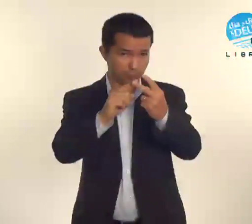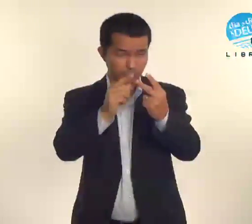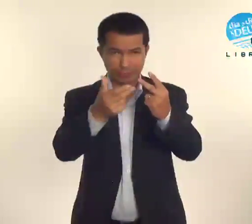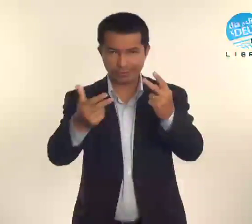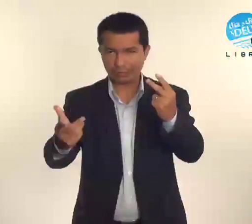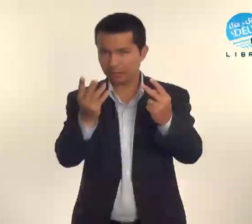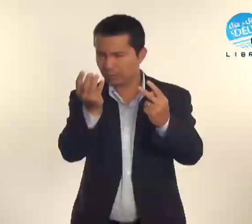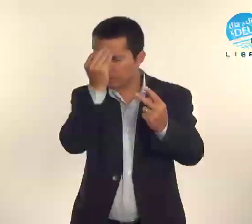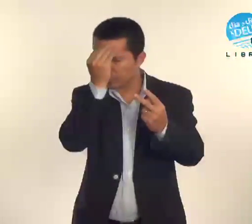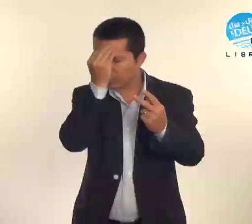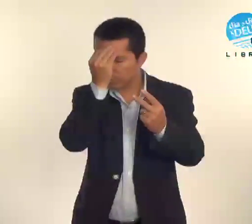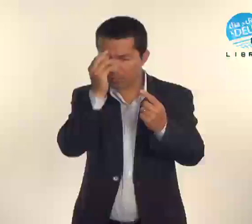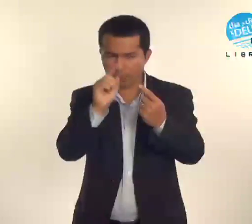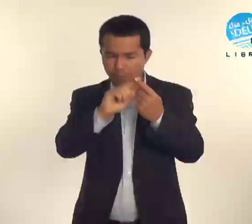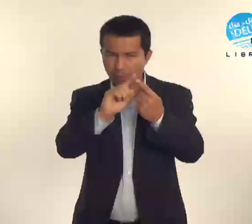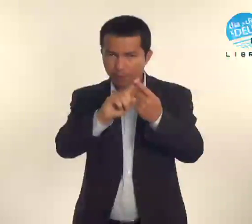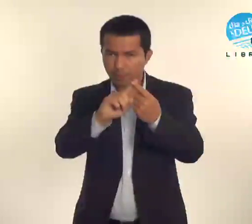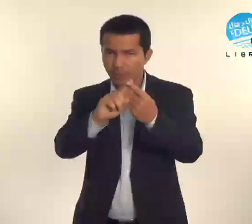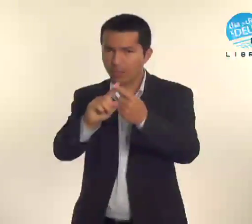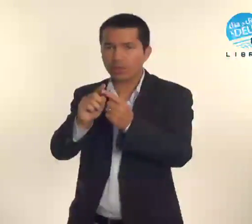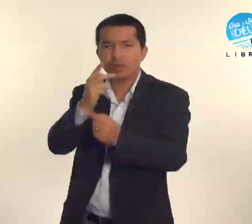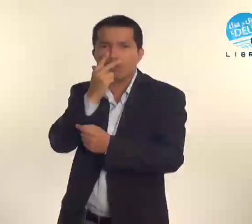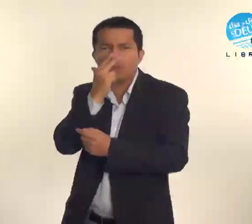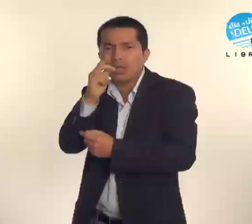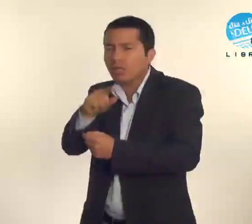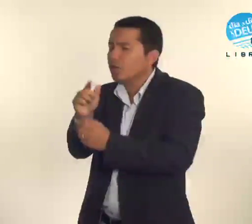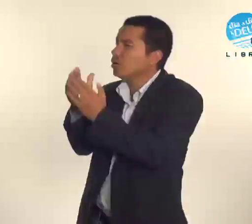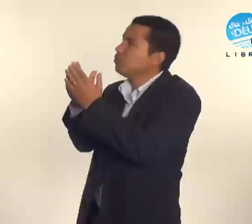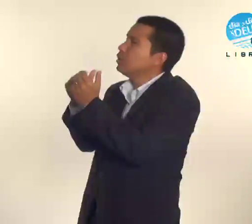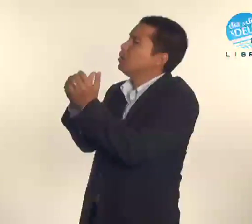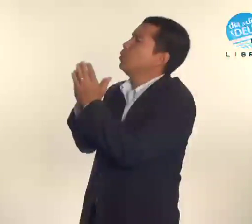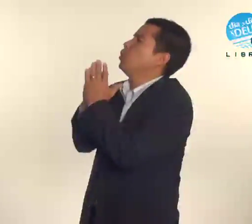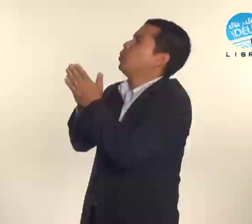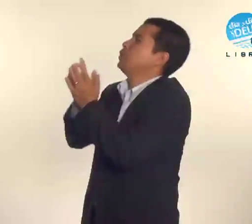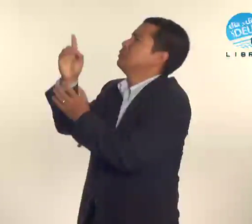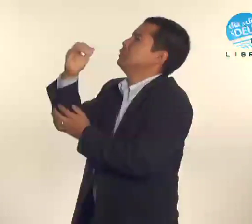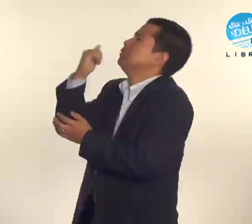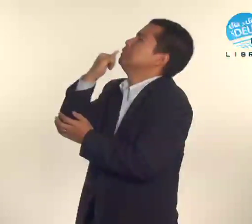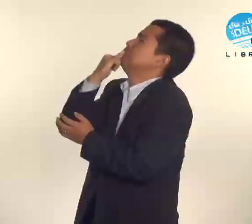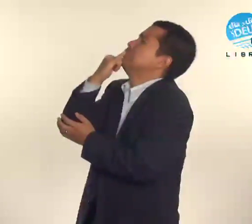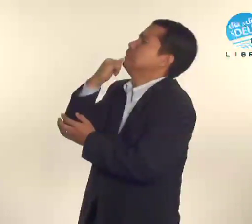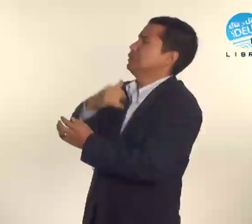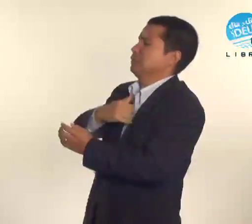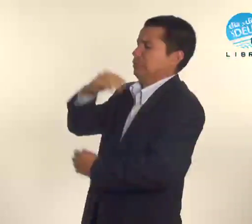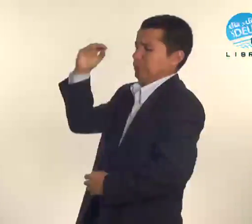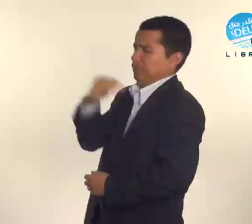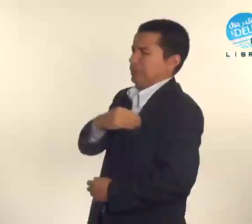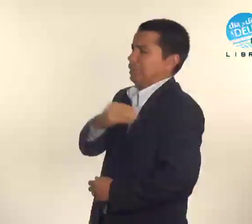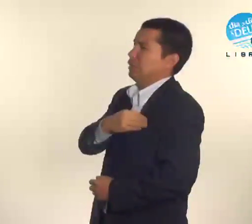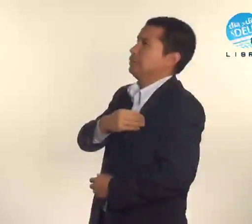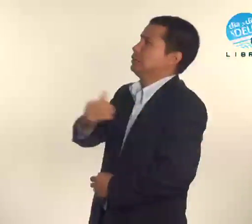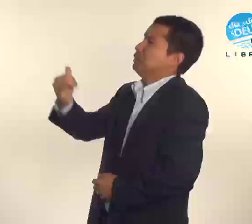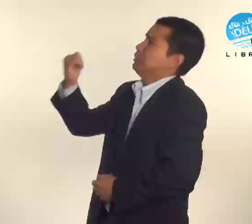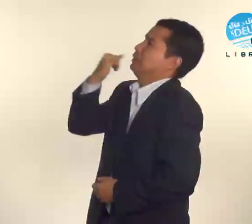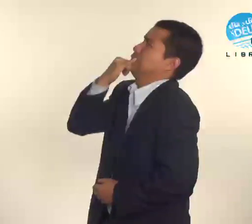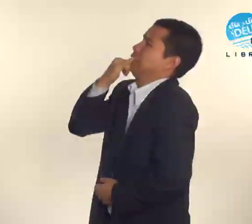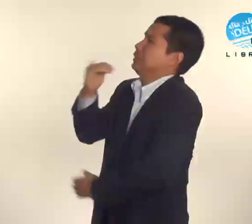primeira, o perdão que a gente pede para Deus, porque nós somos